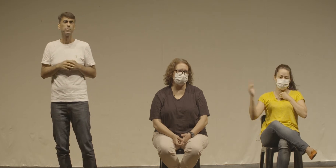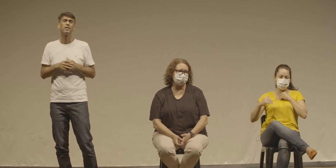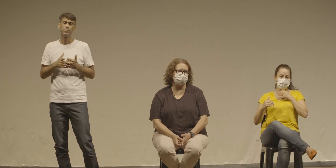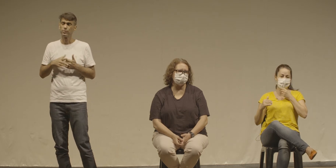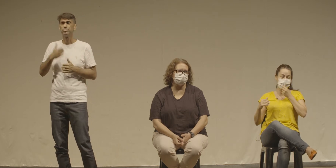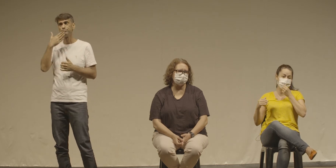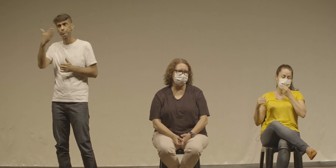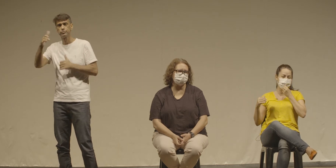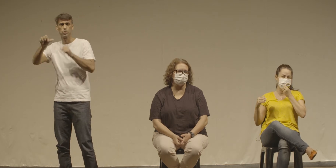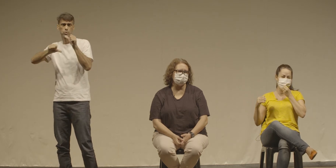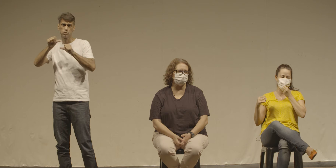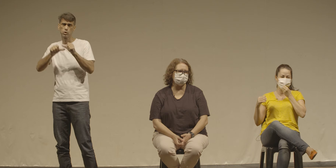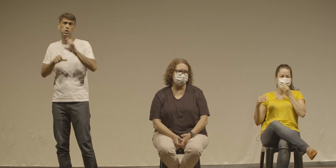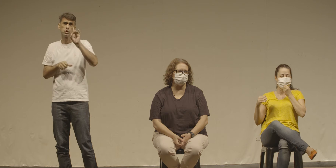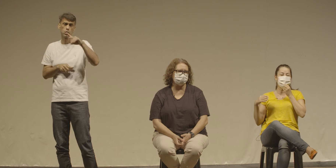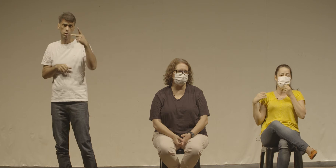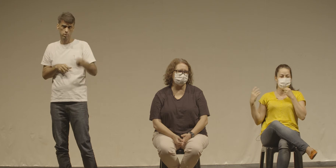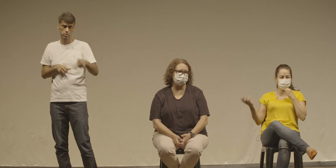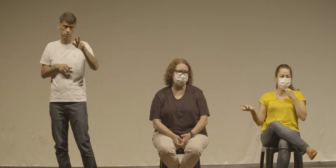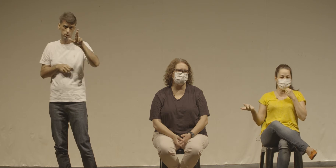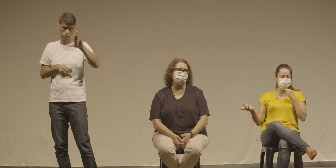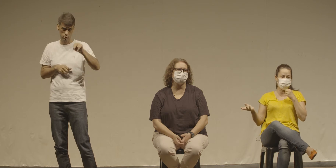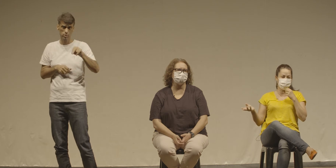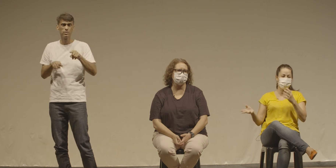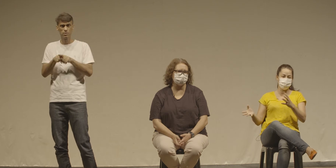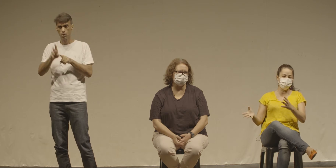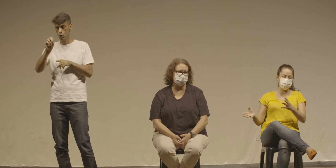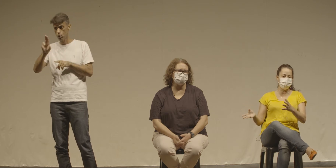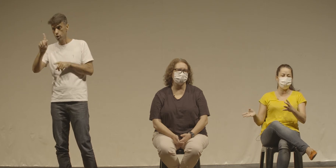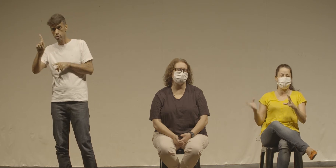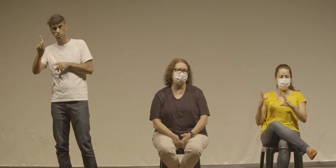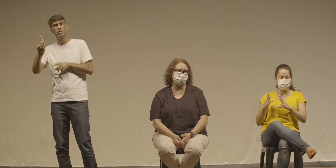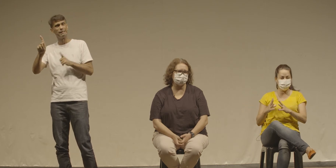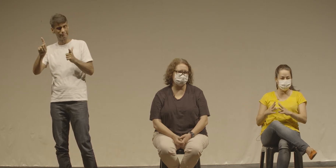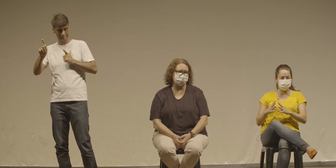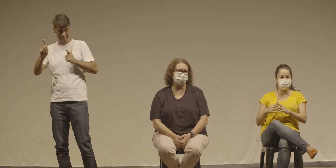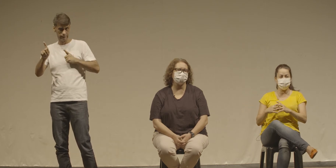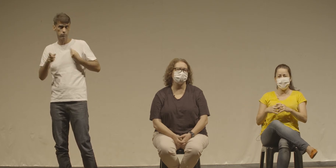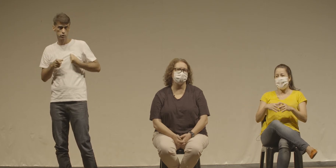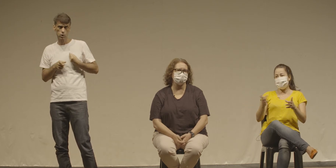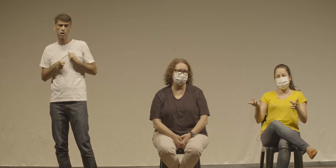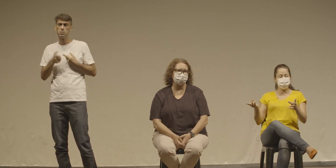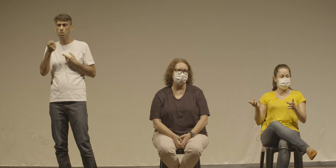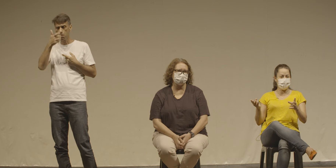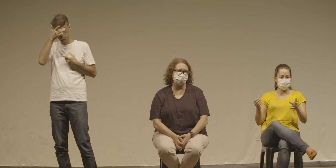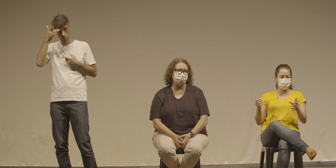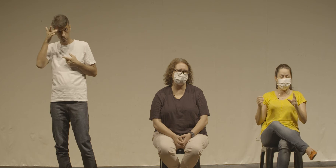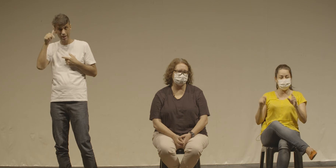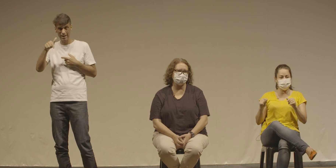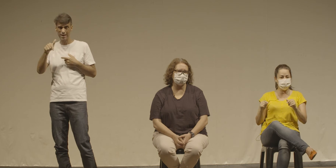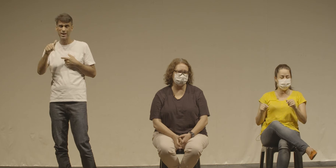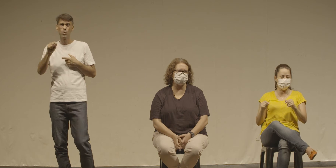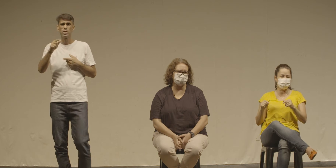fazer só aqui no Rio, nas poucas ONGs que estão funcionando com capacidade reduzida. Aqui mesmo no